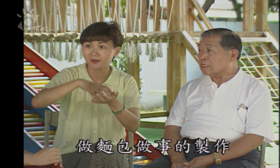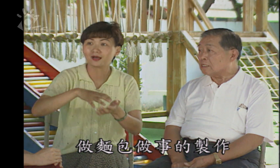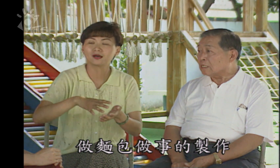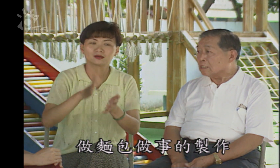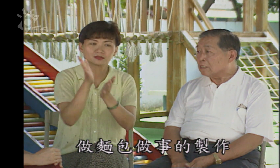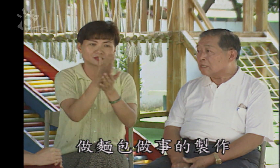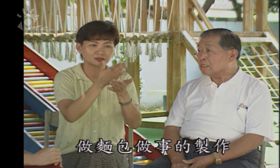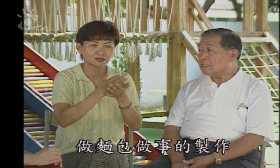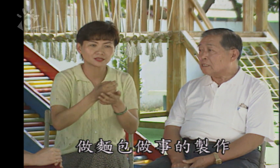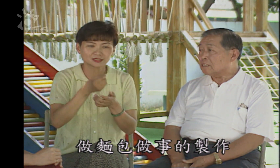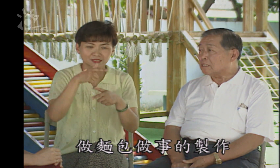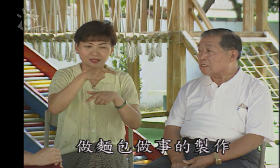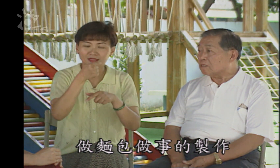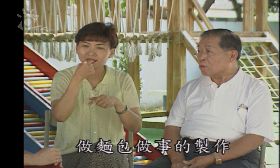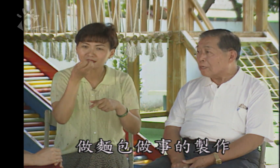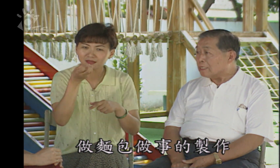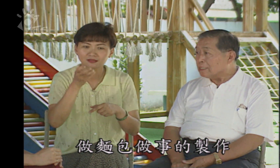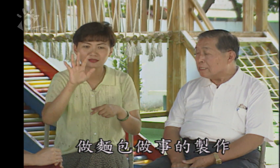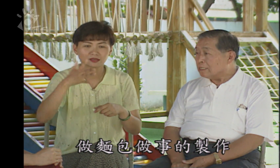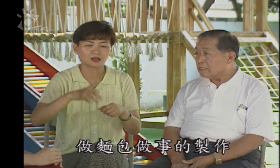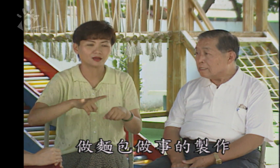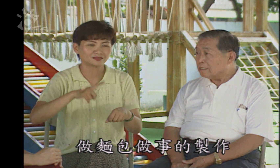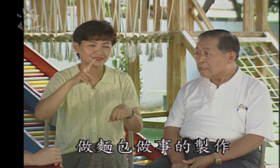的制作，